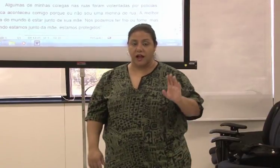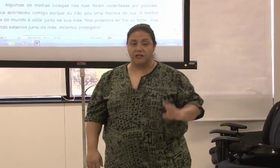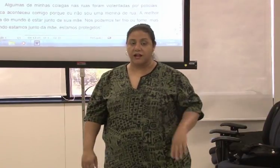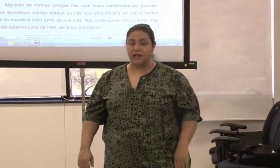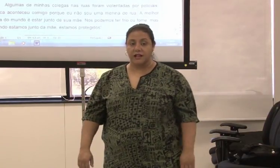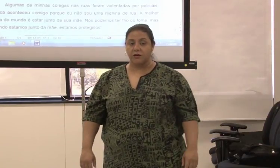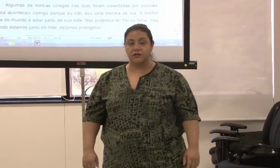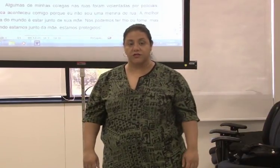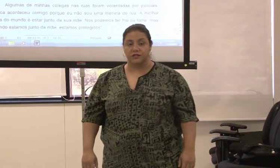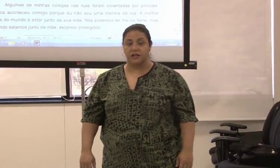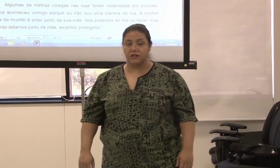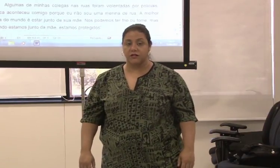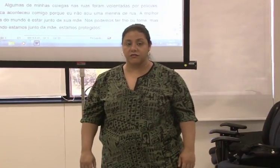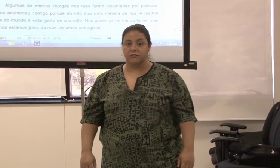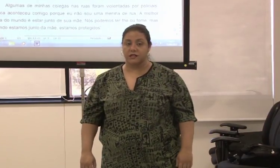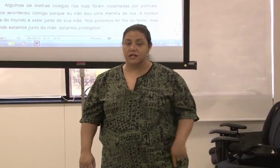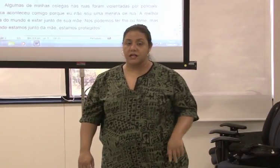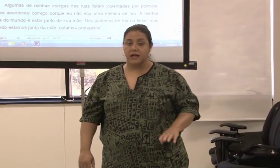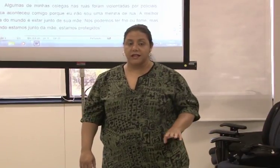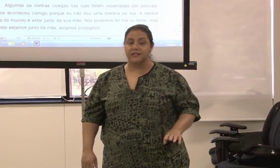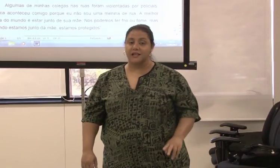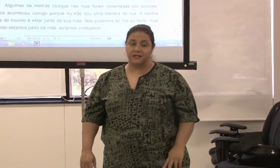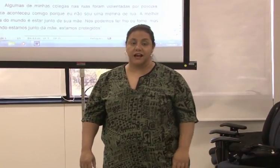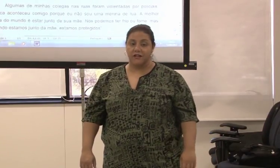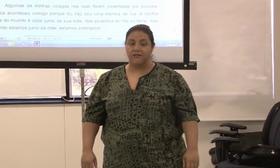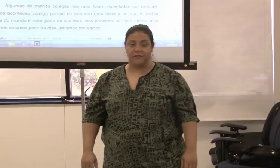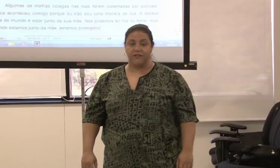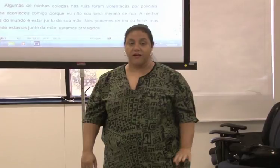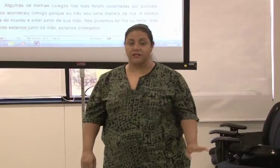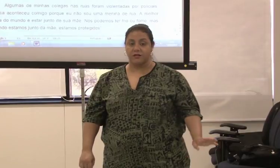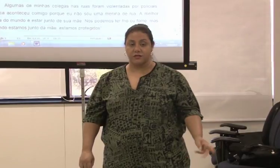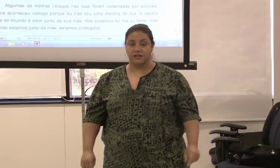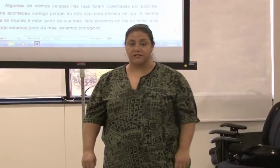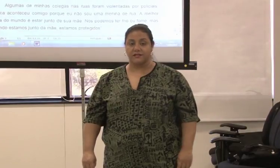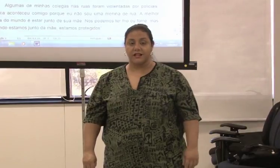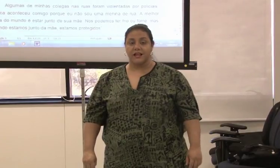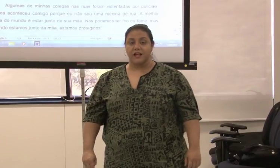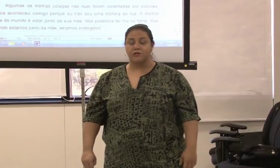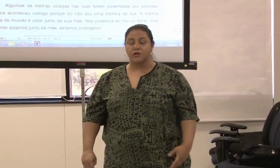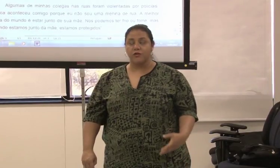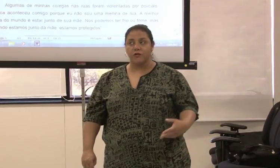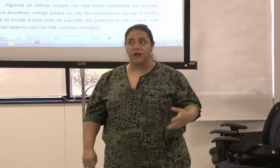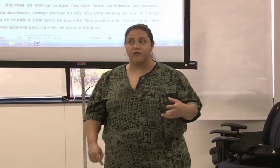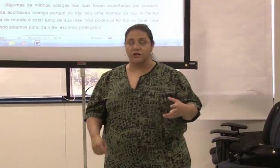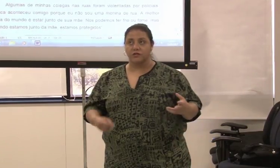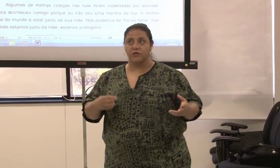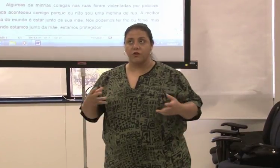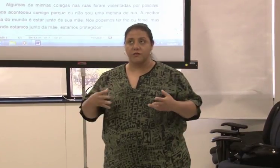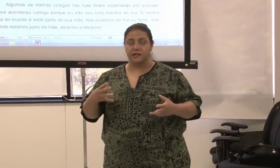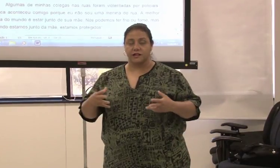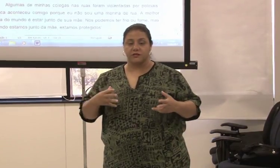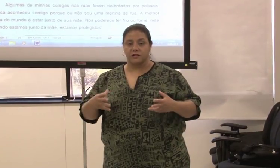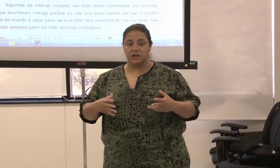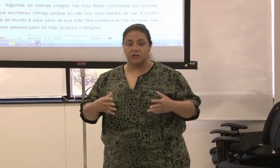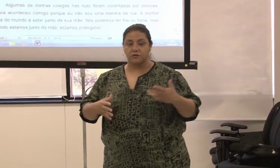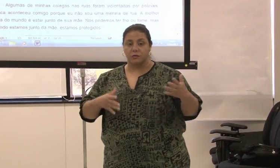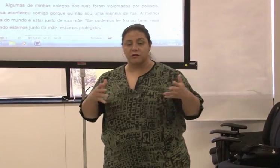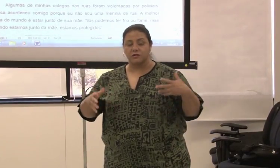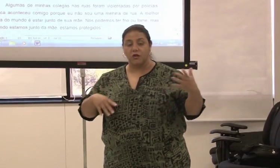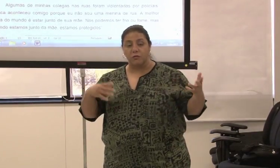tem que entender o que você está fazendo, entendeu? Esse que é a ferração, assim. Eu digo que eu fico nervosa quando eu vou começar a traduzir. Os primeiros 5 minutos,